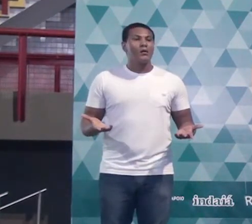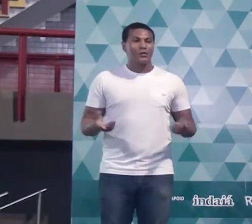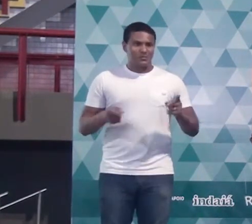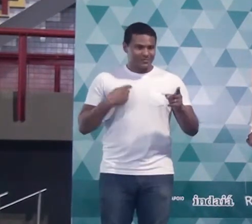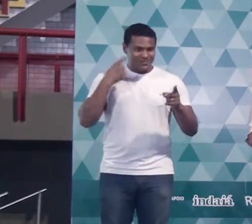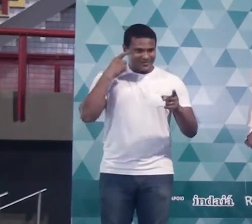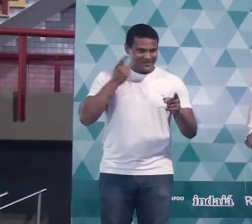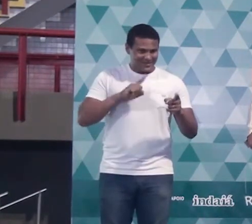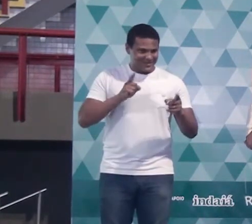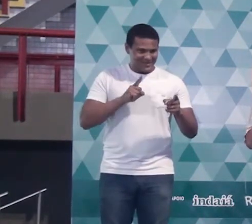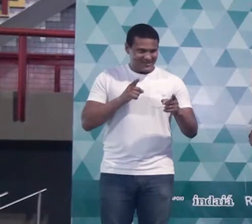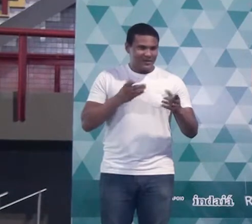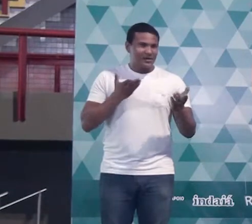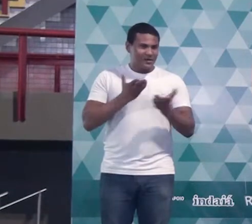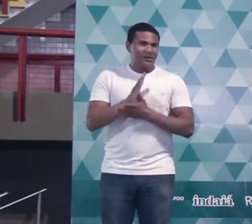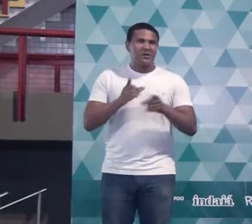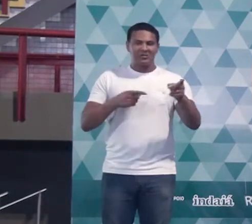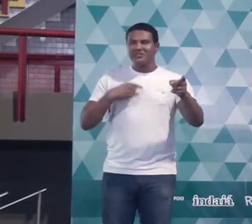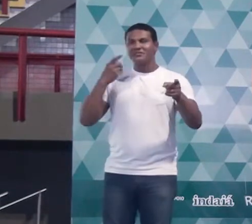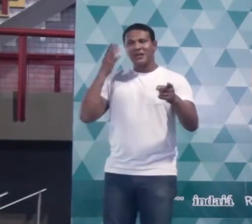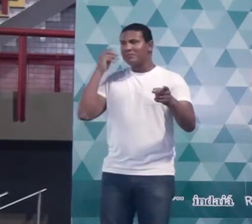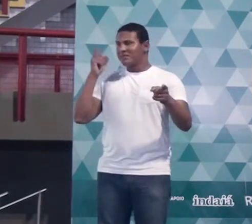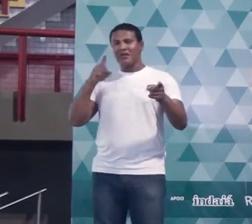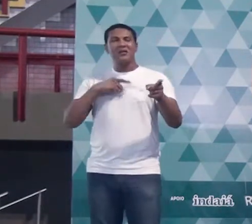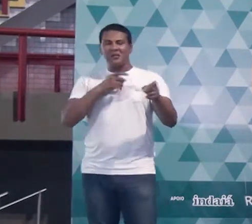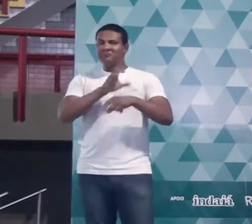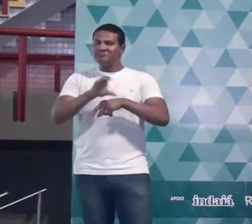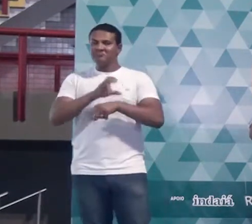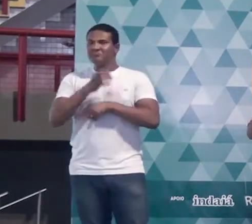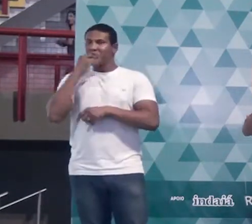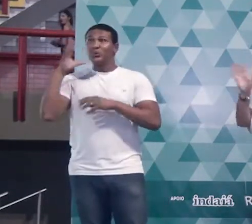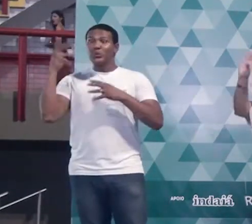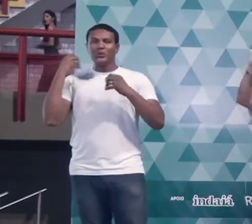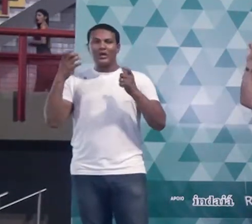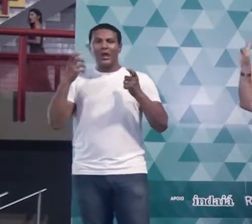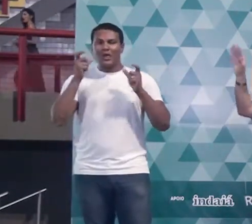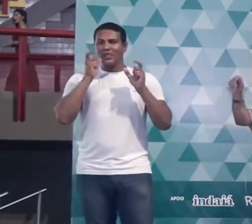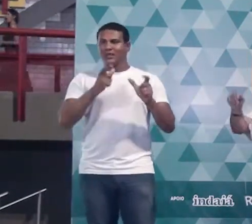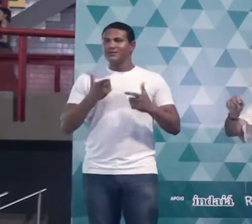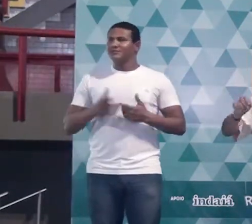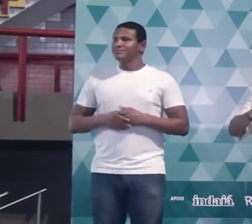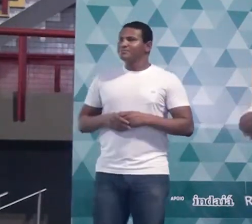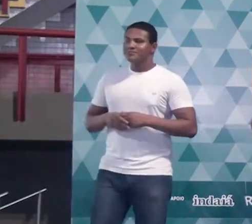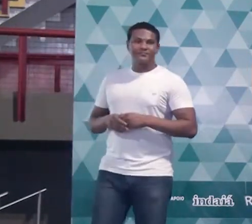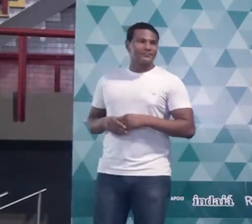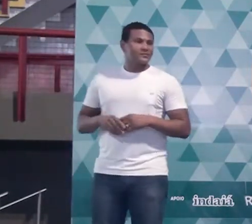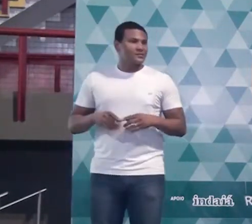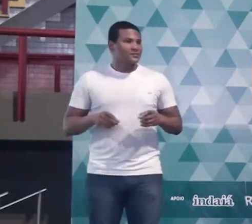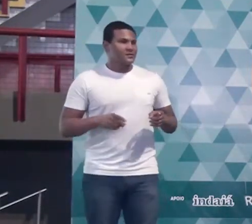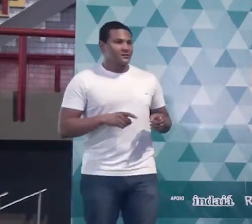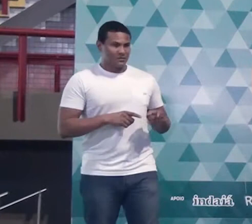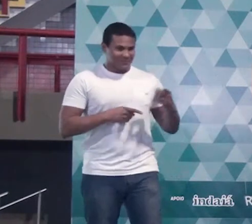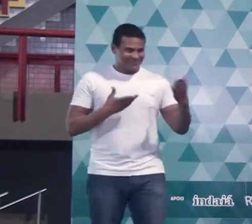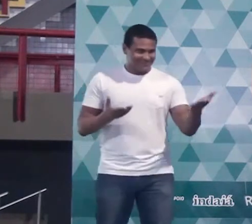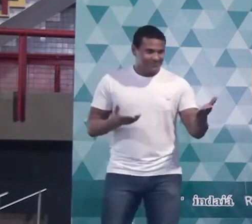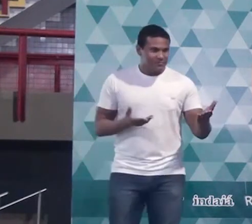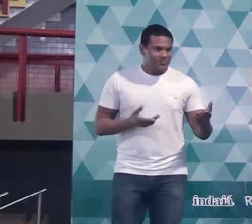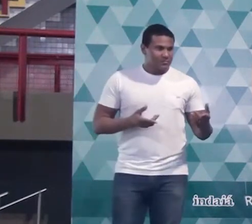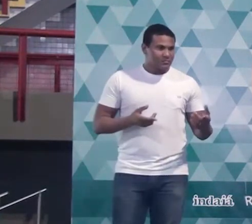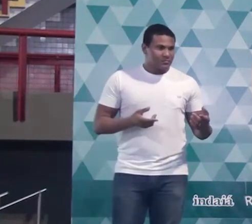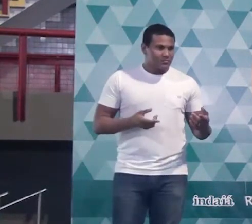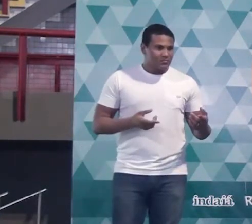Sabe não, né? O curso mais concorrido é esse, né? Sei não. Vai bem. Alguém sabe, né? Alguém vai saber, lógico. Peraí. Você, amiga, vai passar para